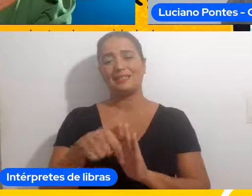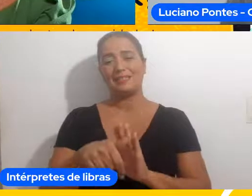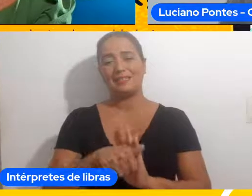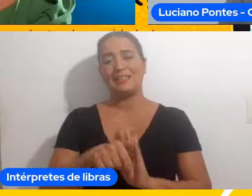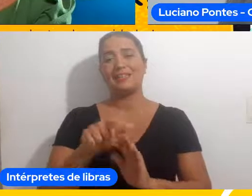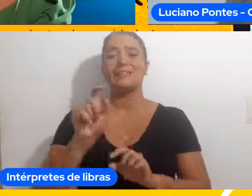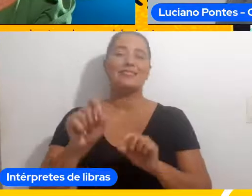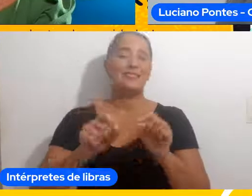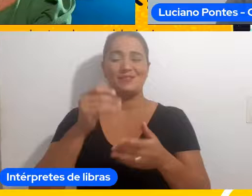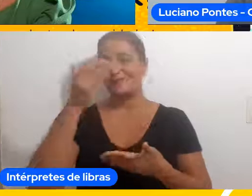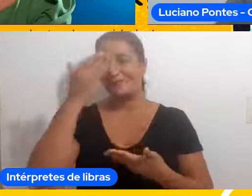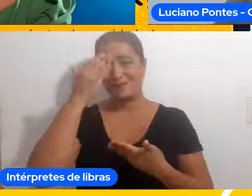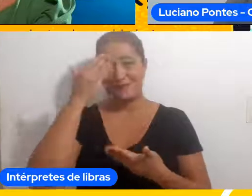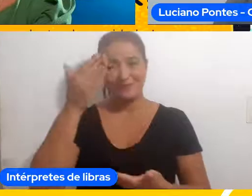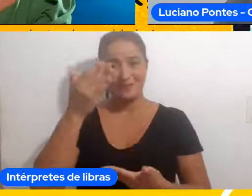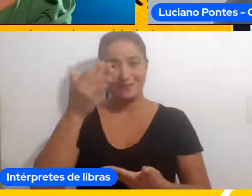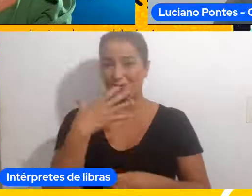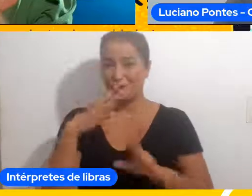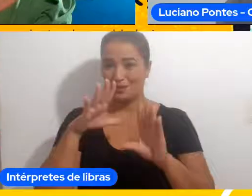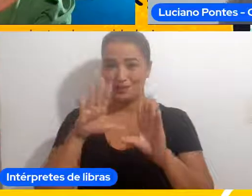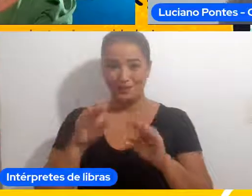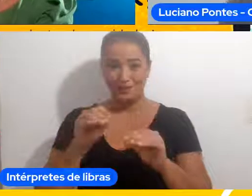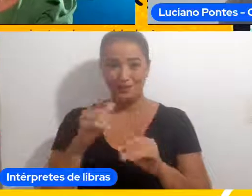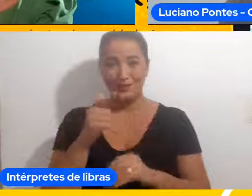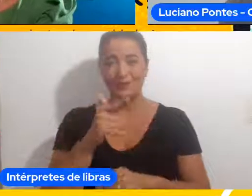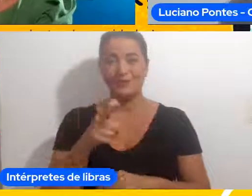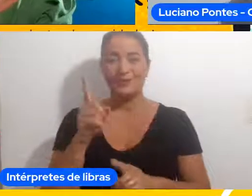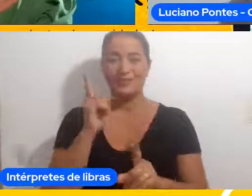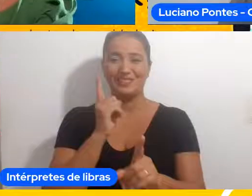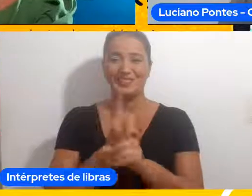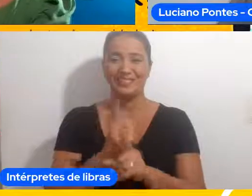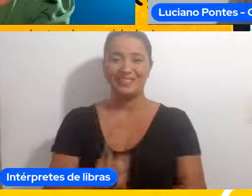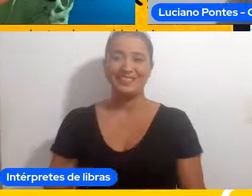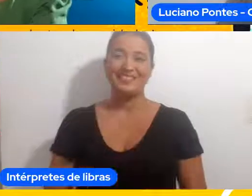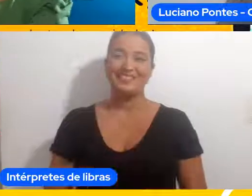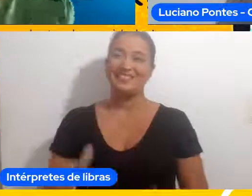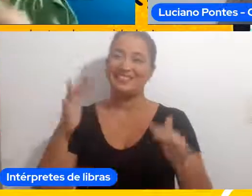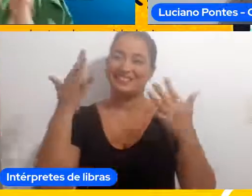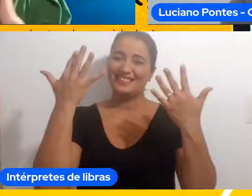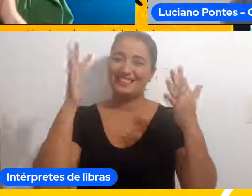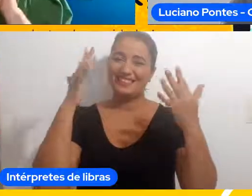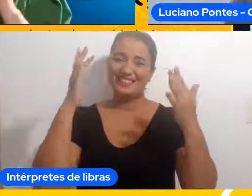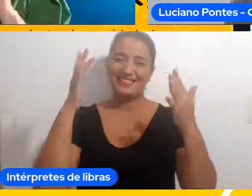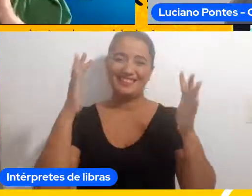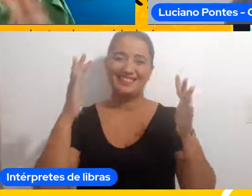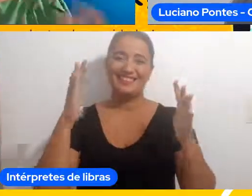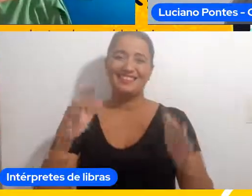uma boa noite e até o próximo encontro. Parabéns, obrigada.